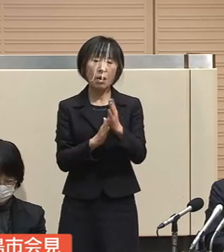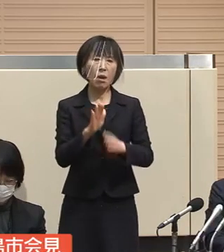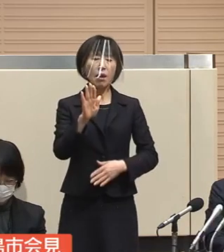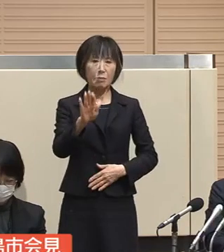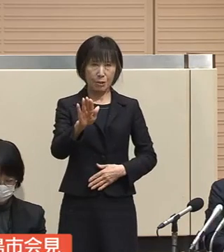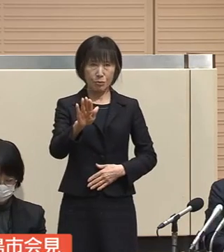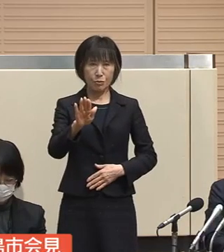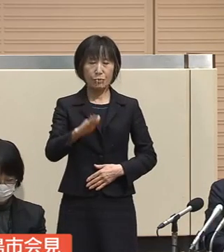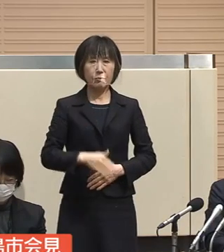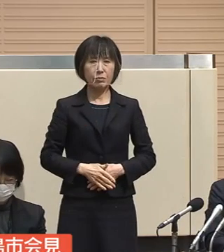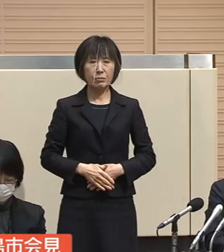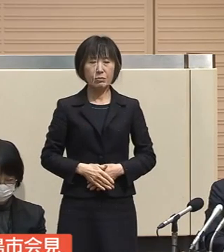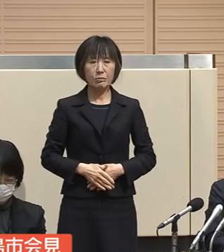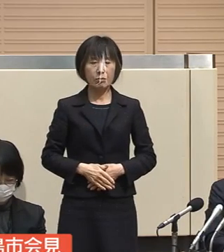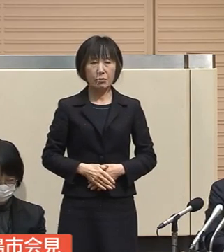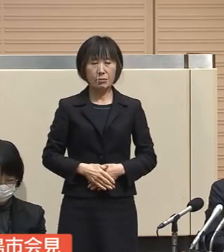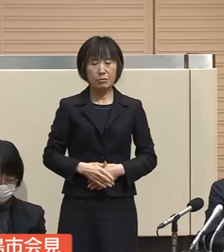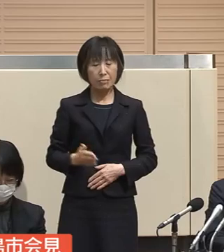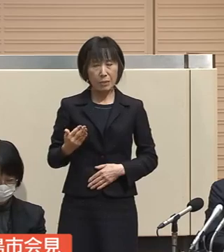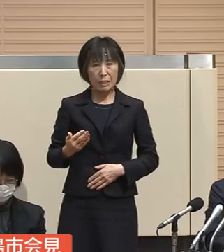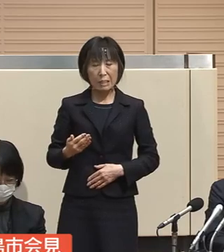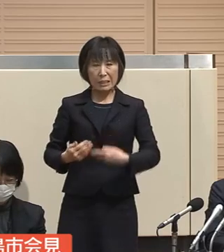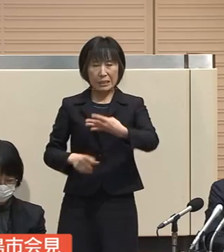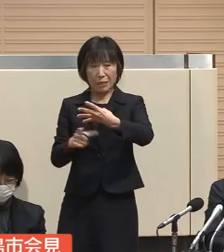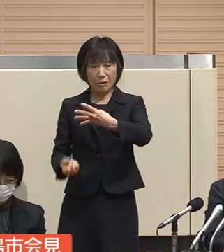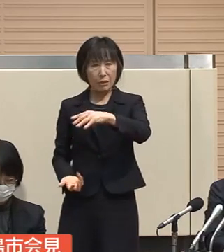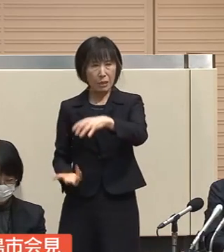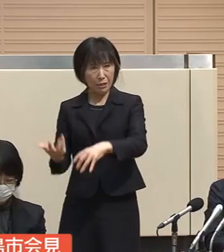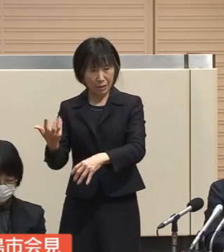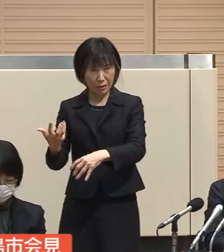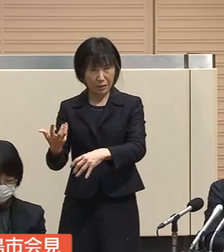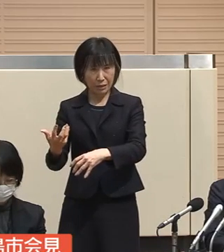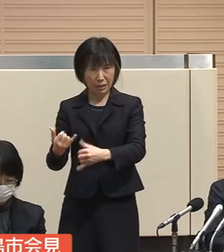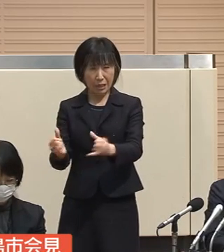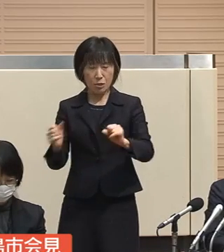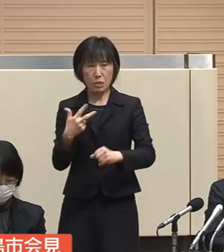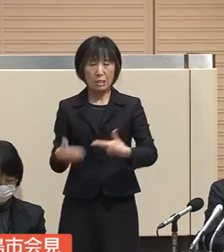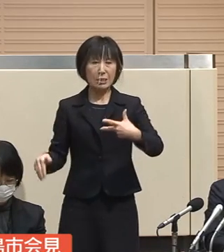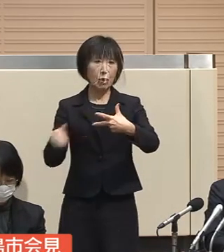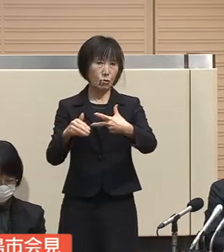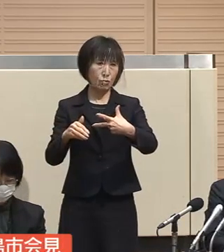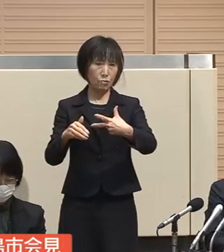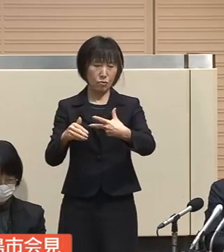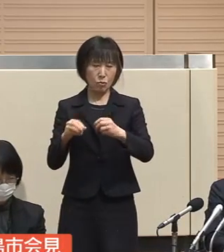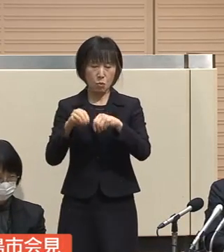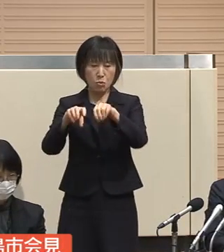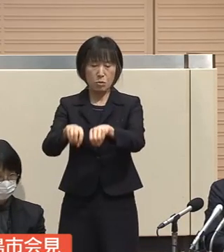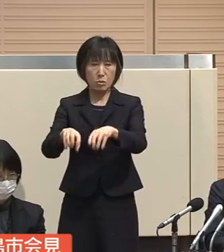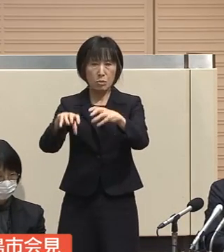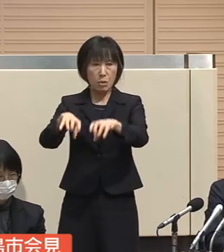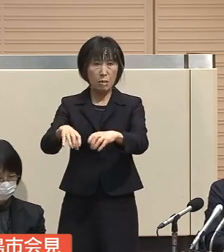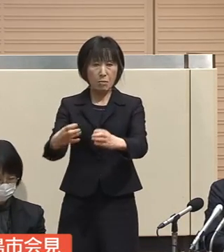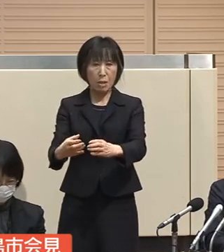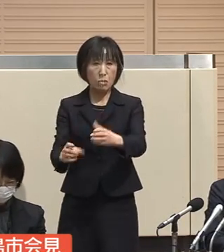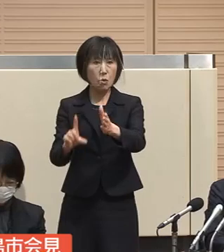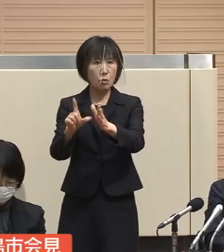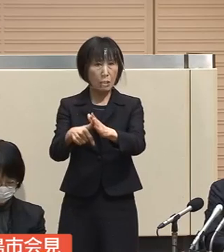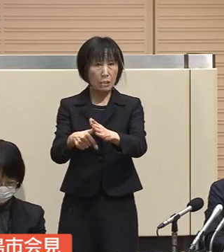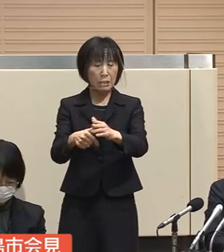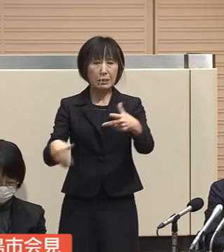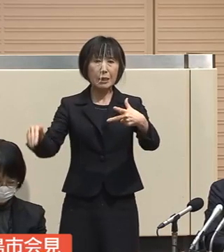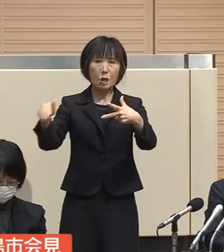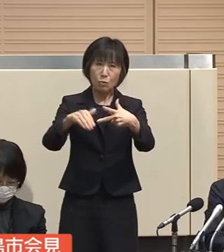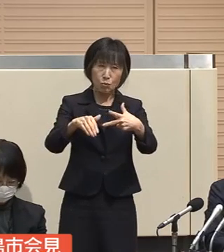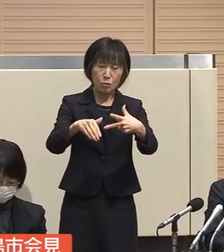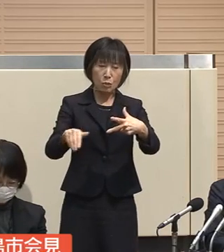ます。本年4月に発生しました社会福祉施設におけるクラスターの際、施設や施設